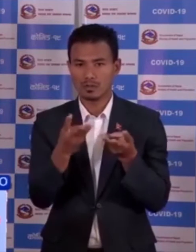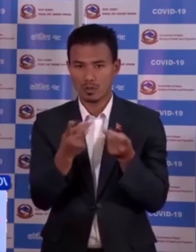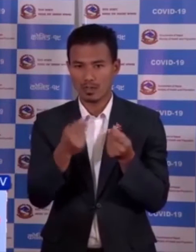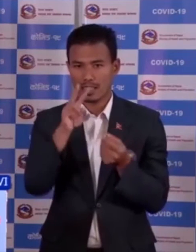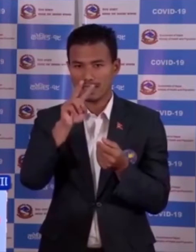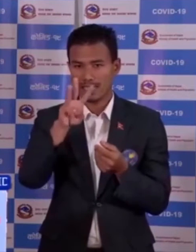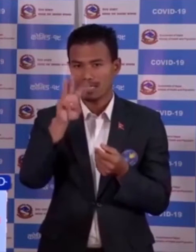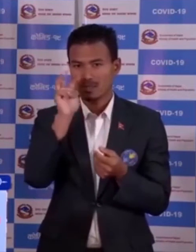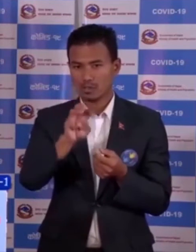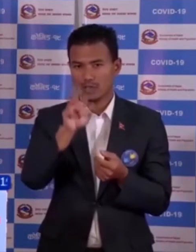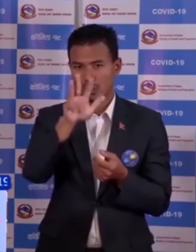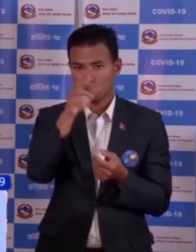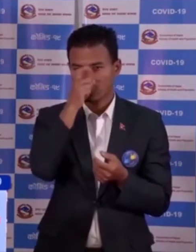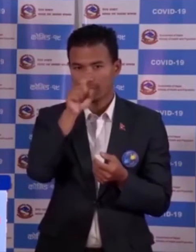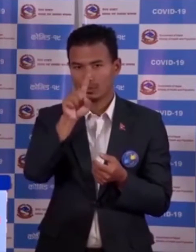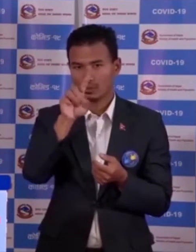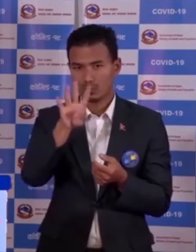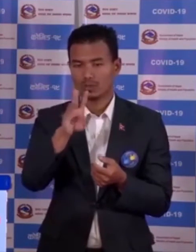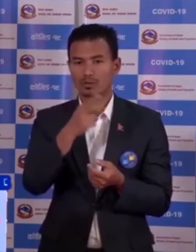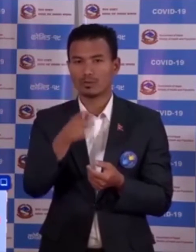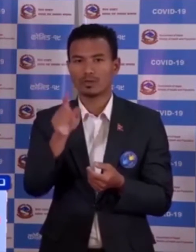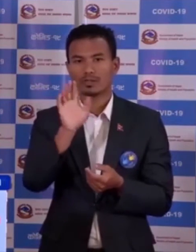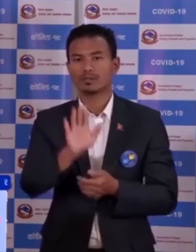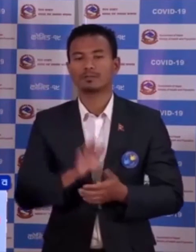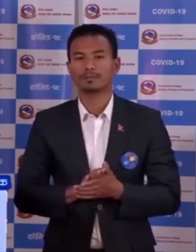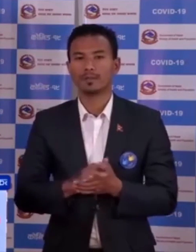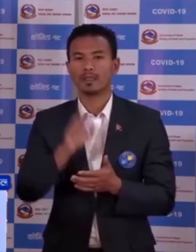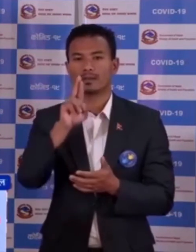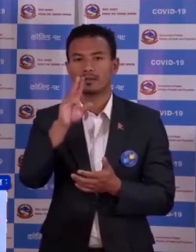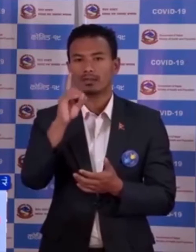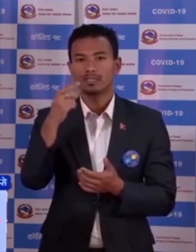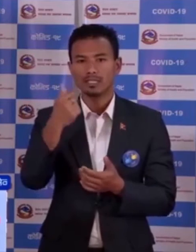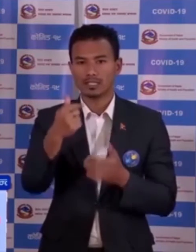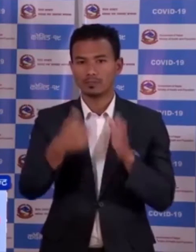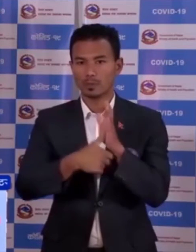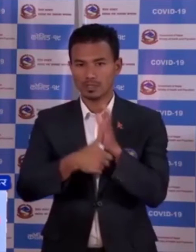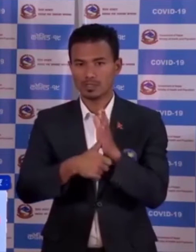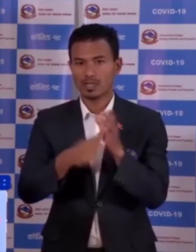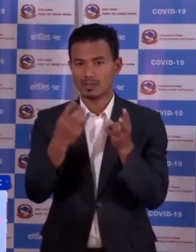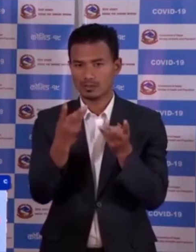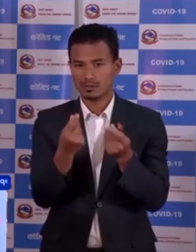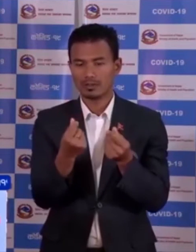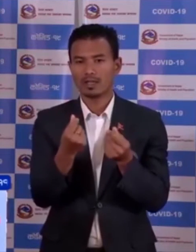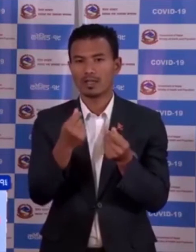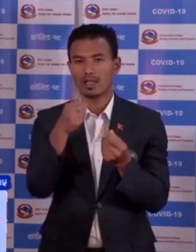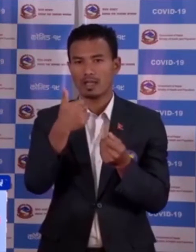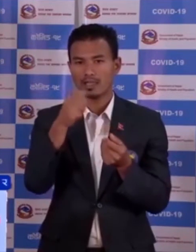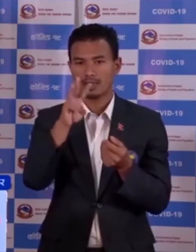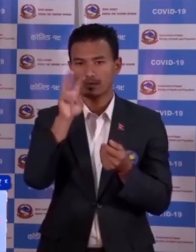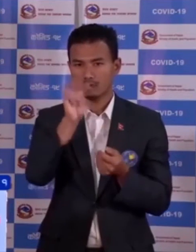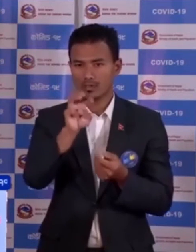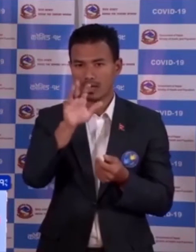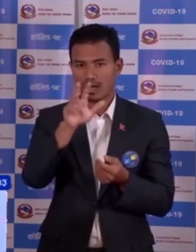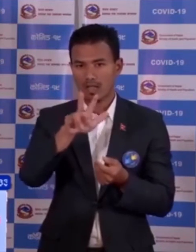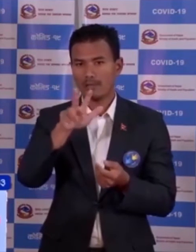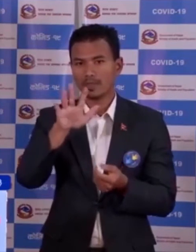संख्या 258 पुगल सल। कुल संक्रमित मध्य 210 गोटे पुरुष आ 48 गोटे महिला रहल।